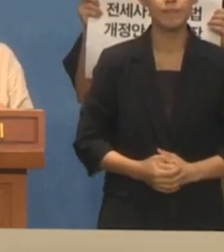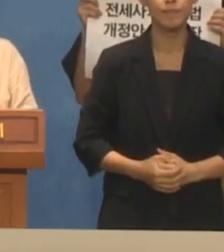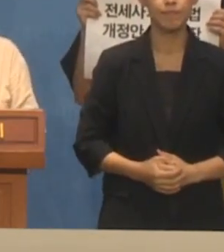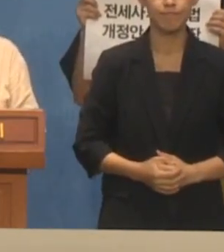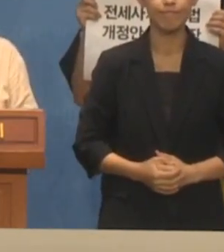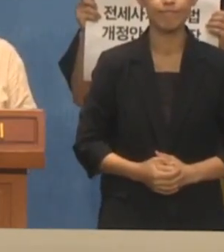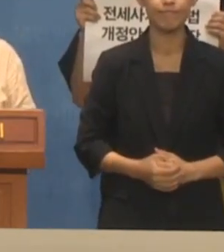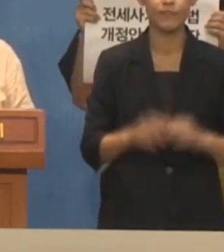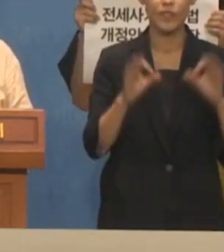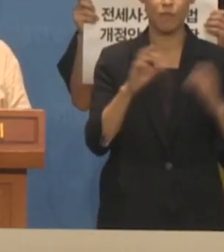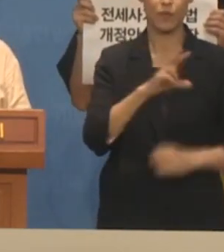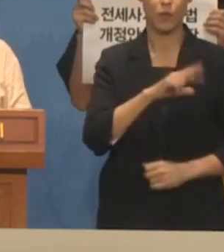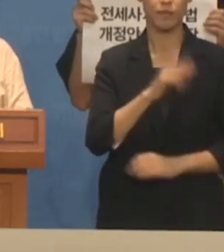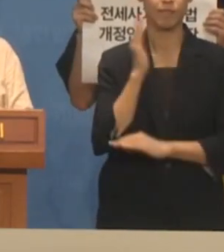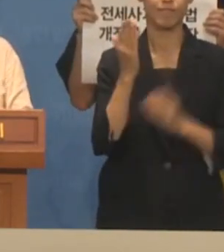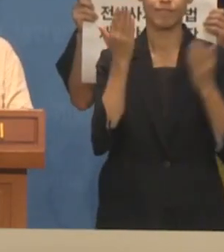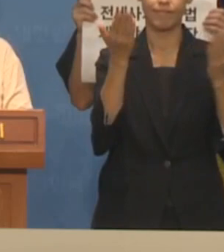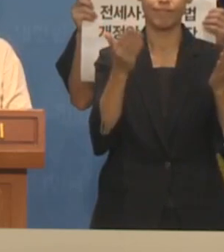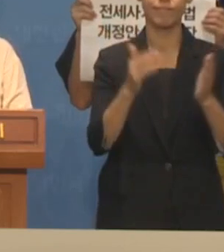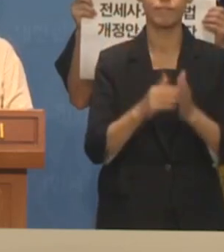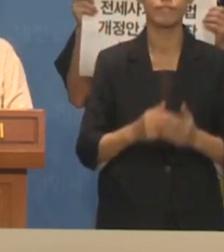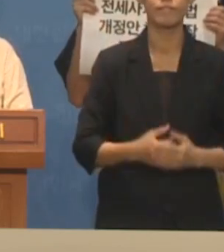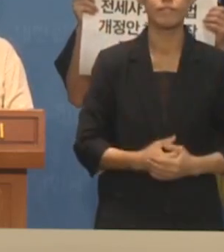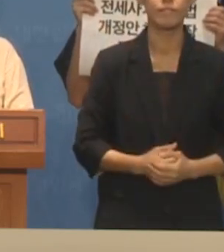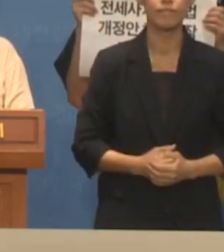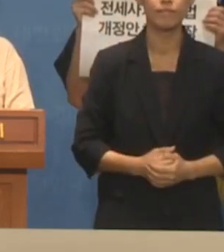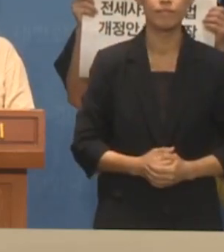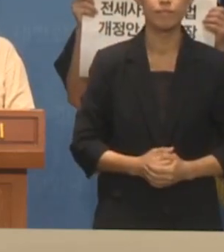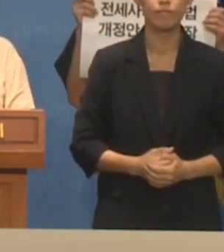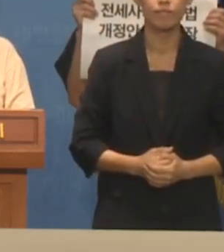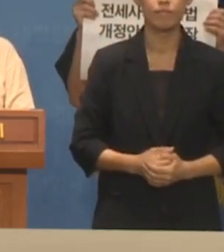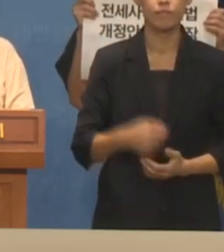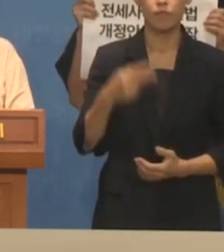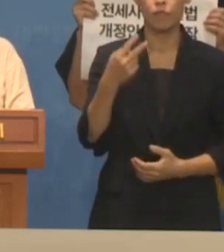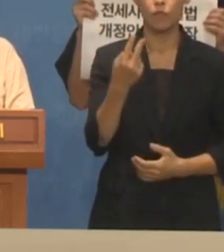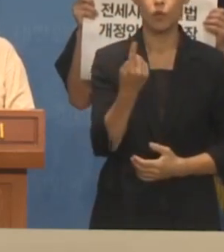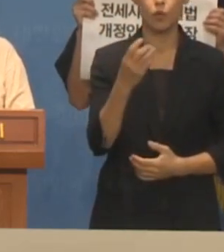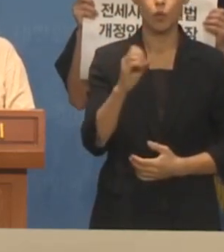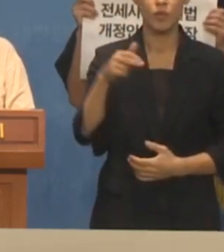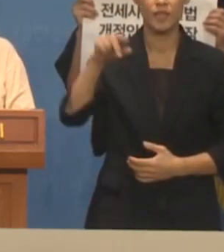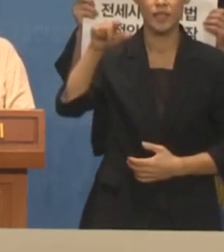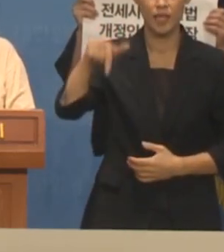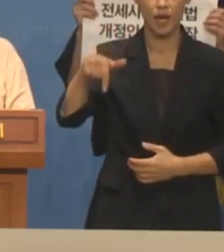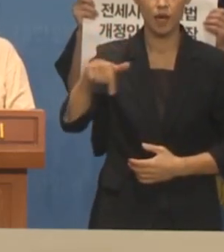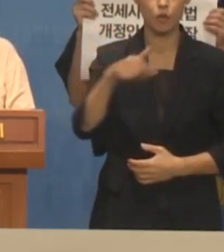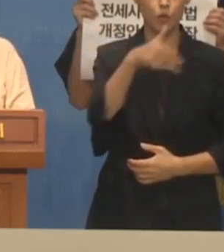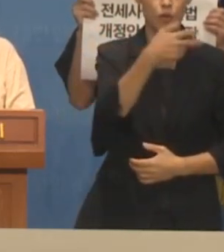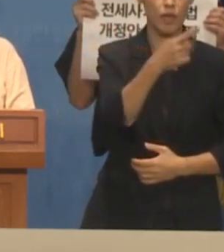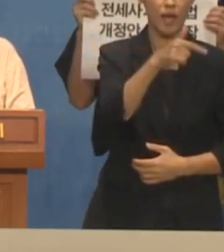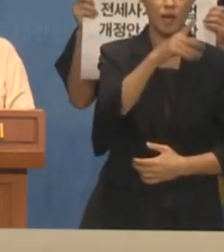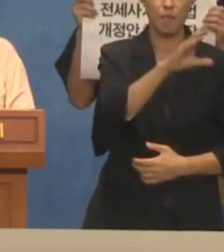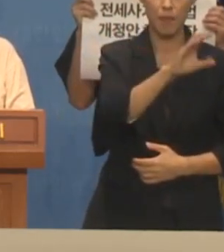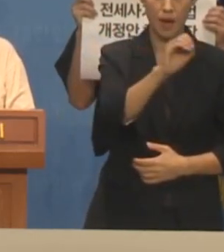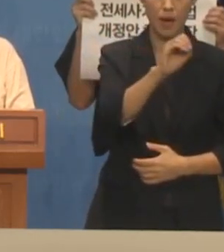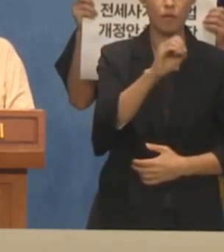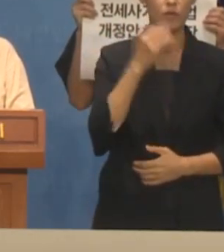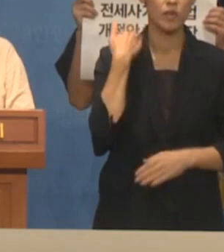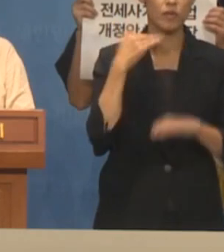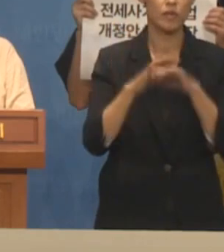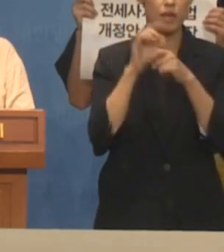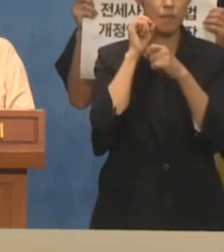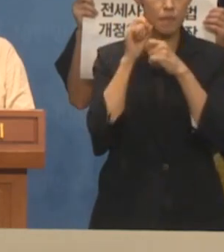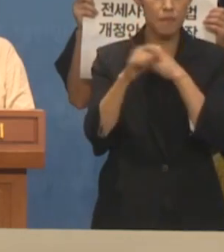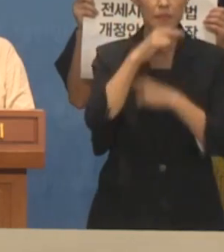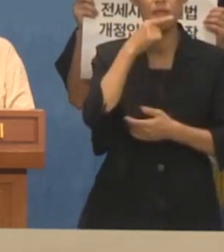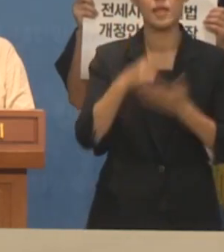네, 김남근 변호사님의 발언 들었습니다. 다음은 동작구 대방구 전세 사기 피해자분의 발언을 듣겠습니다.